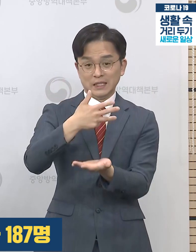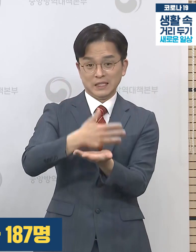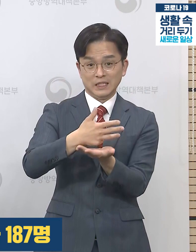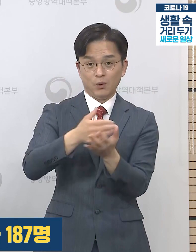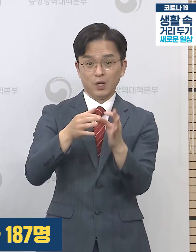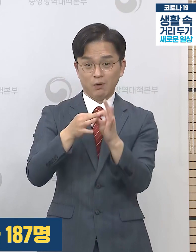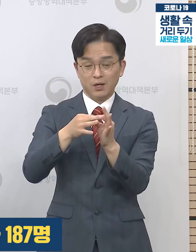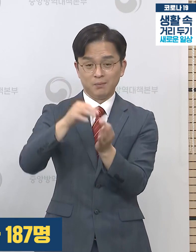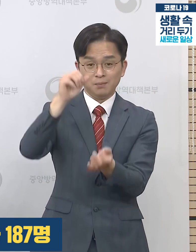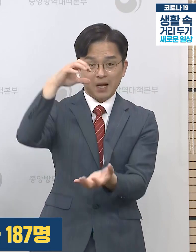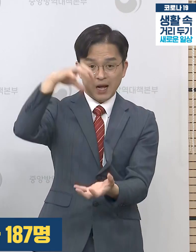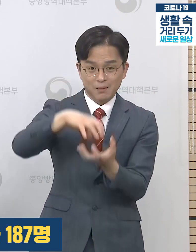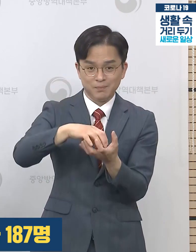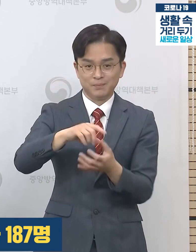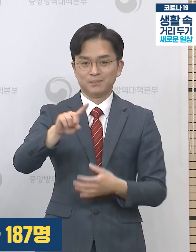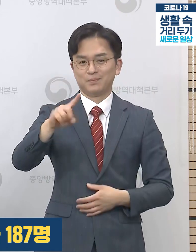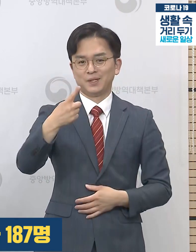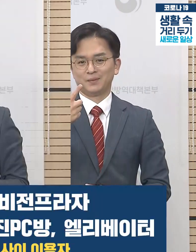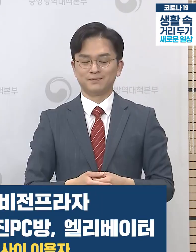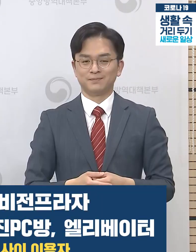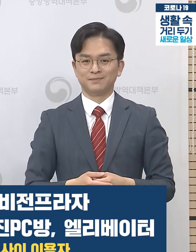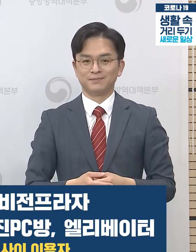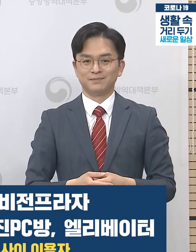수는 187명입니다.